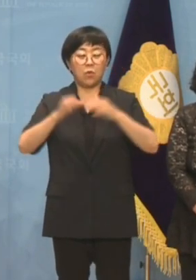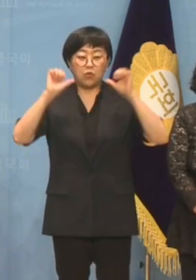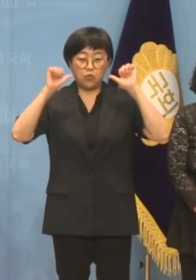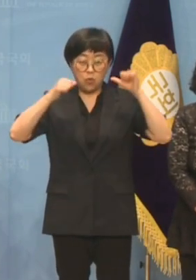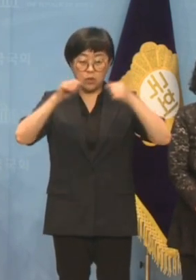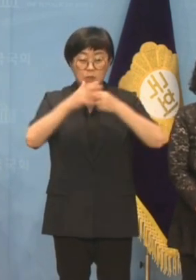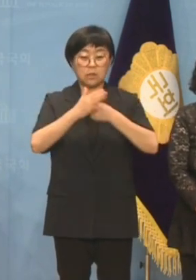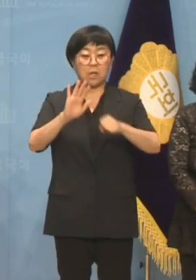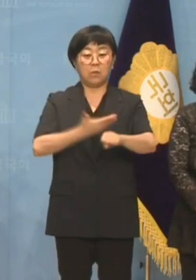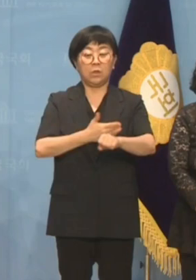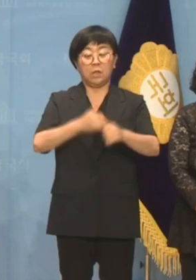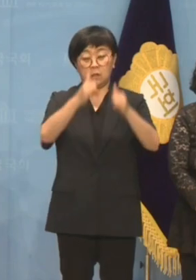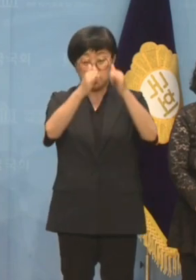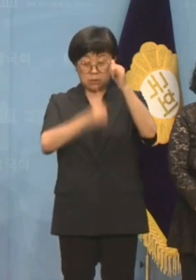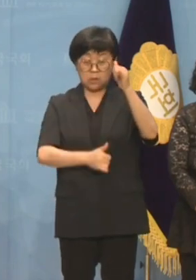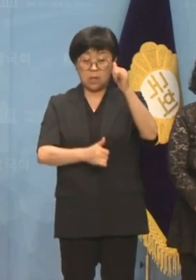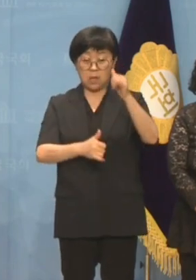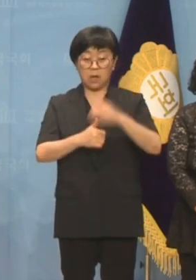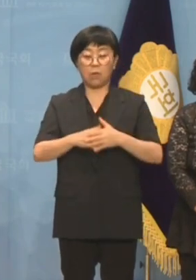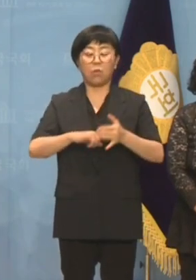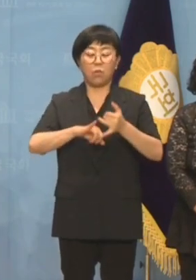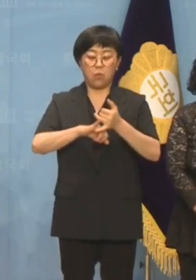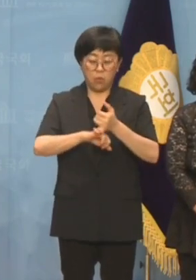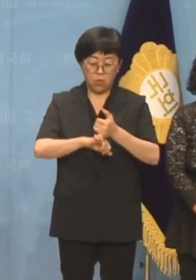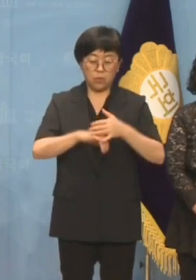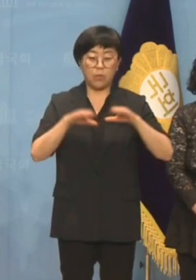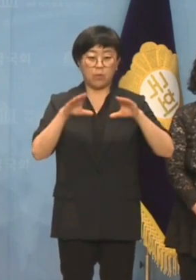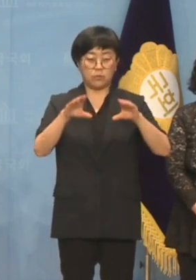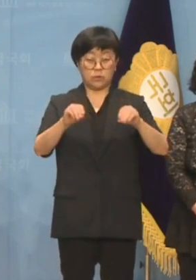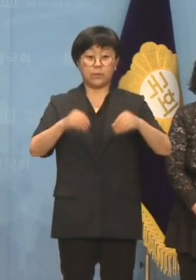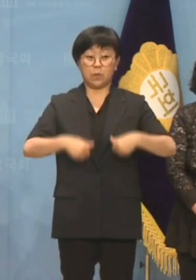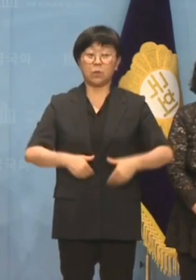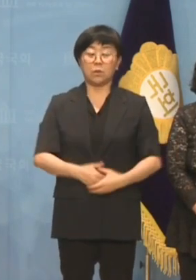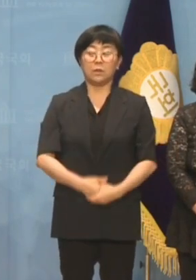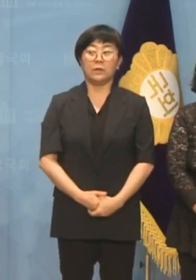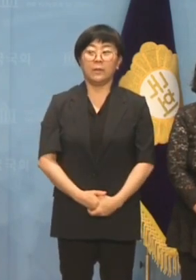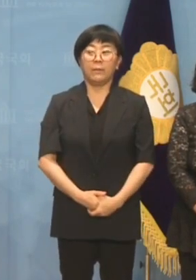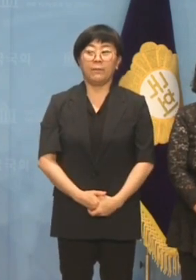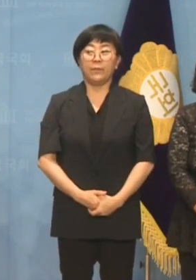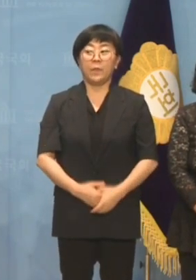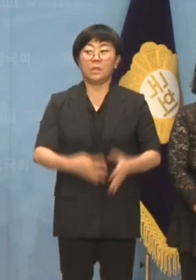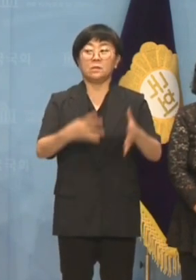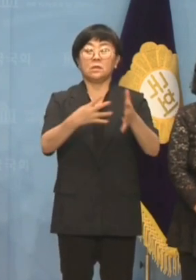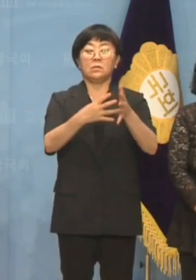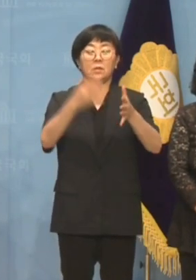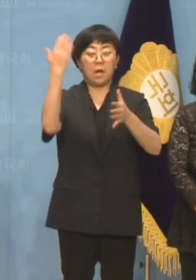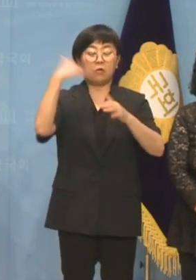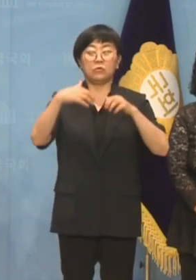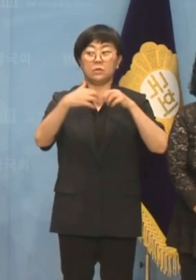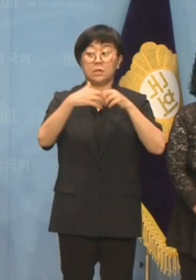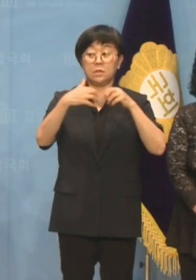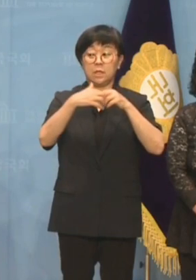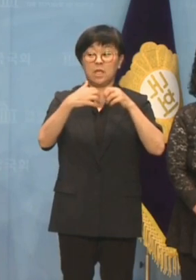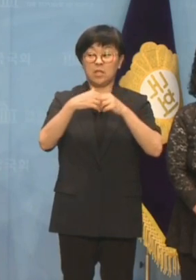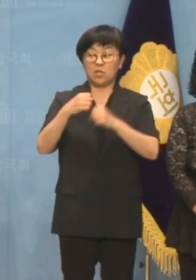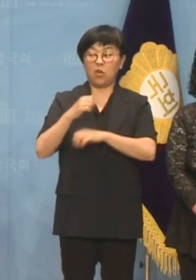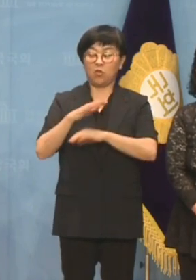우롱하는 잘못된 역사는 반드시 중단돼야 한다. 사단법인 한국전쟁